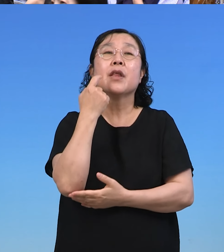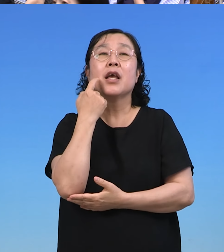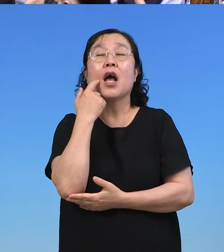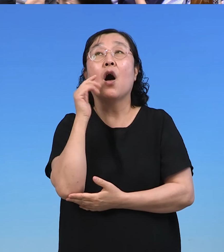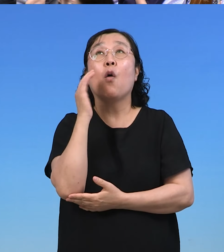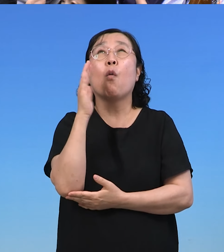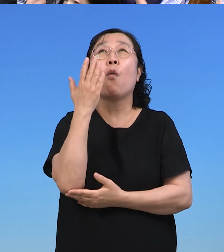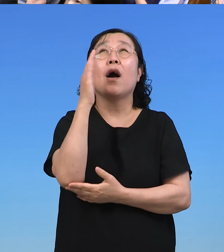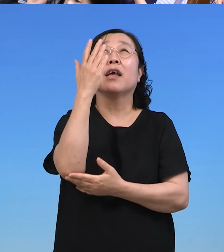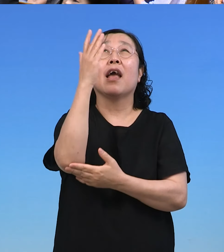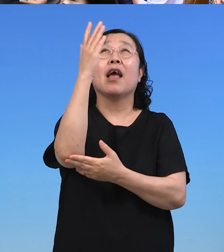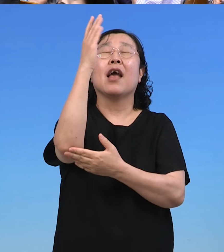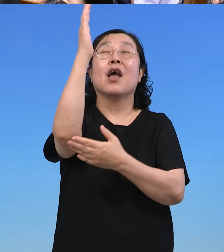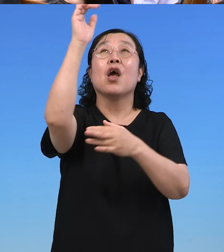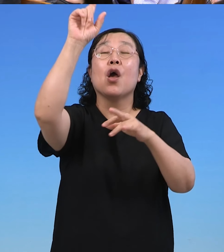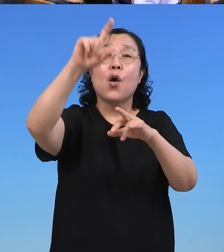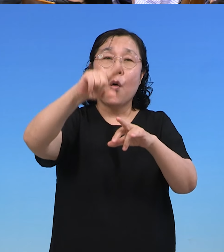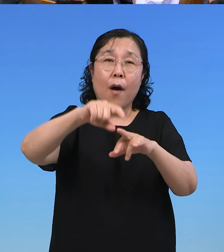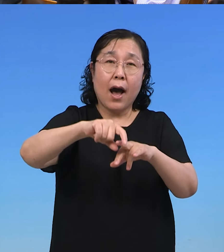영광의 왕이시라.